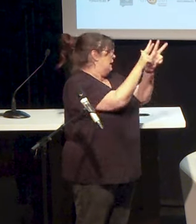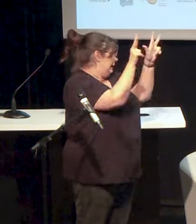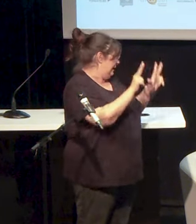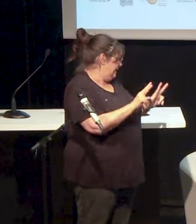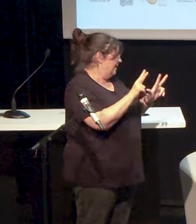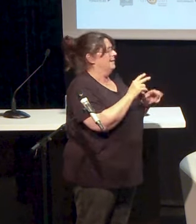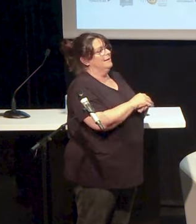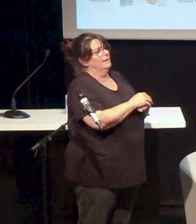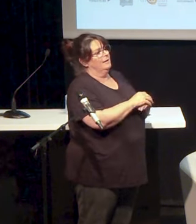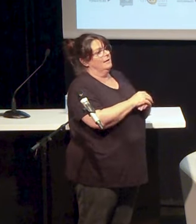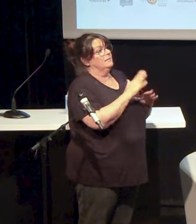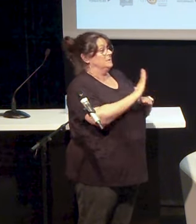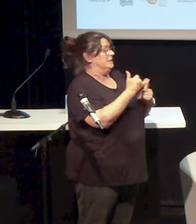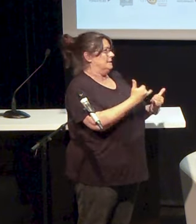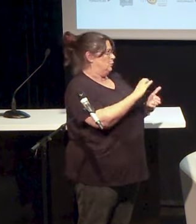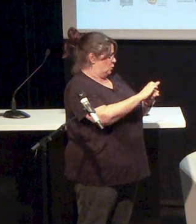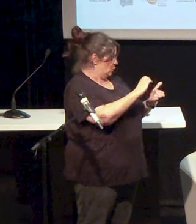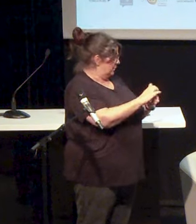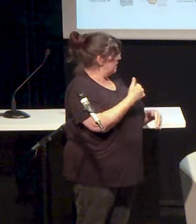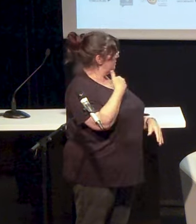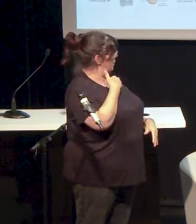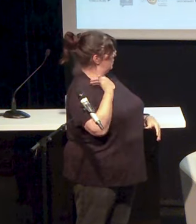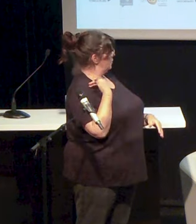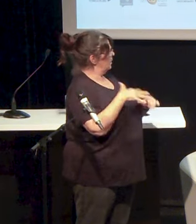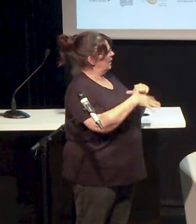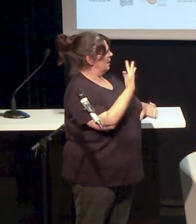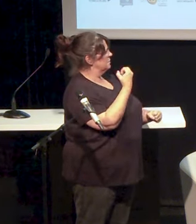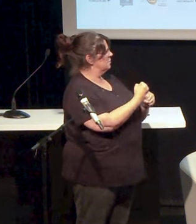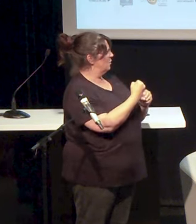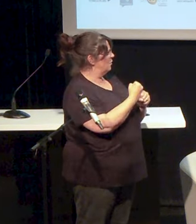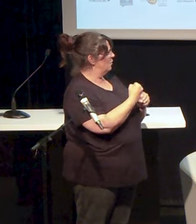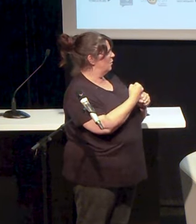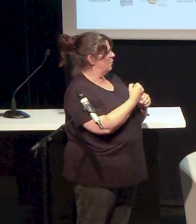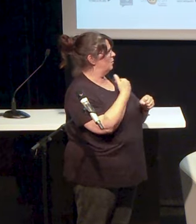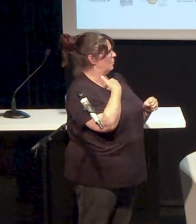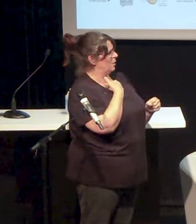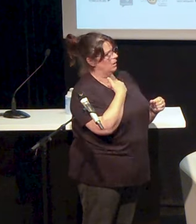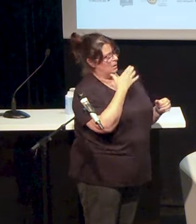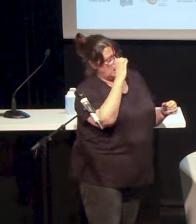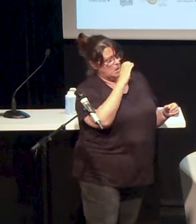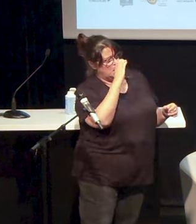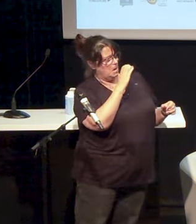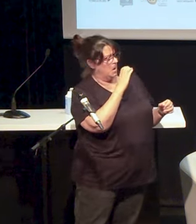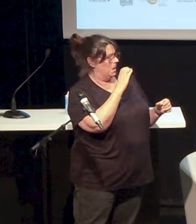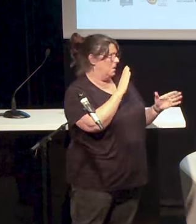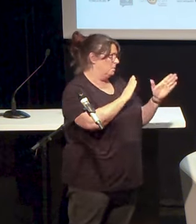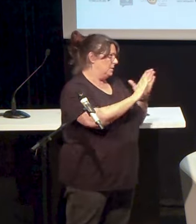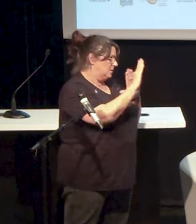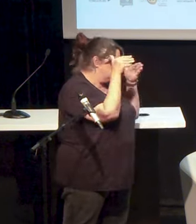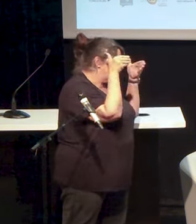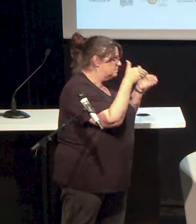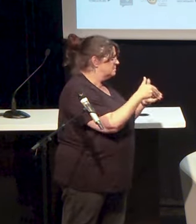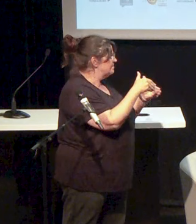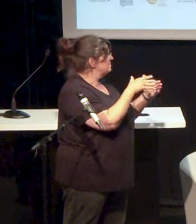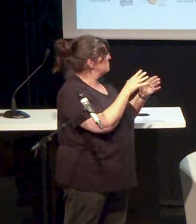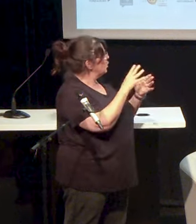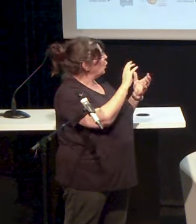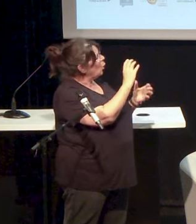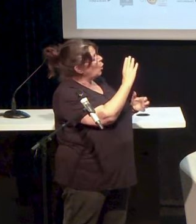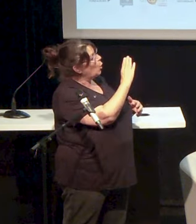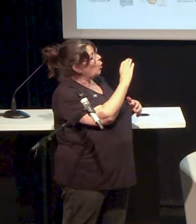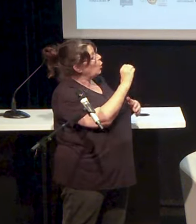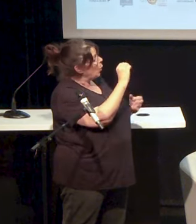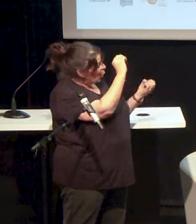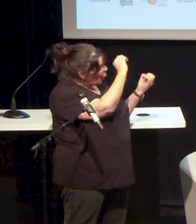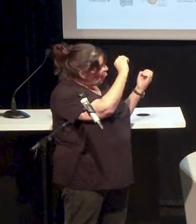recherche en informatique de Toulouse. Et depuis 15 ans, je m'intéresse effectivement à la co-conception, je dis bien